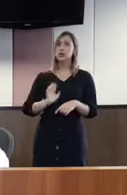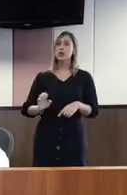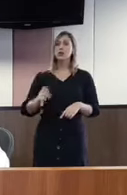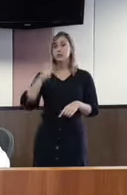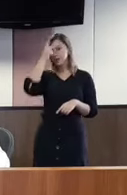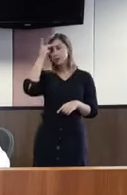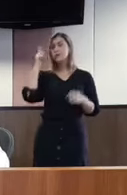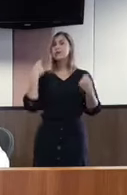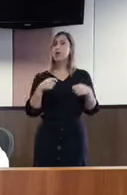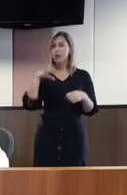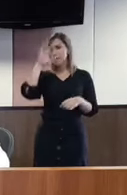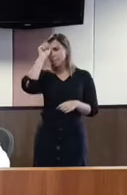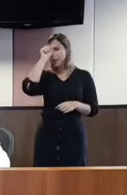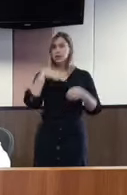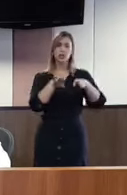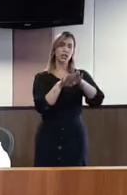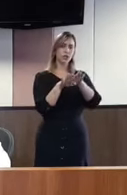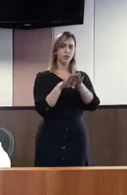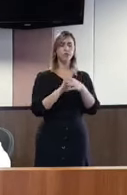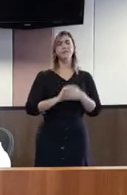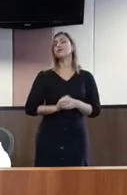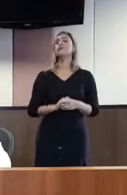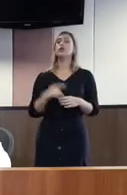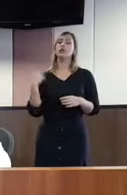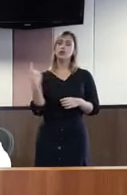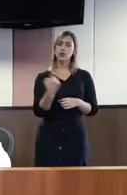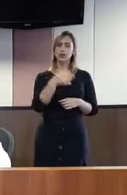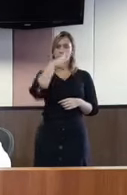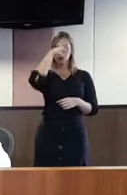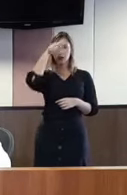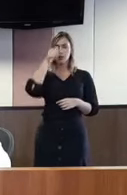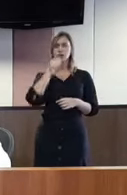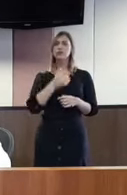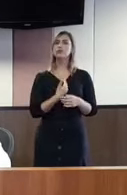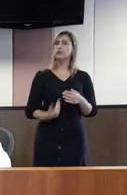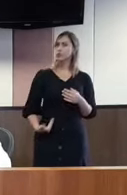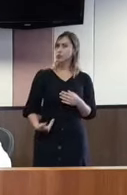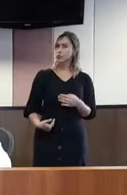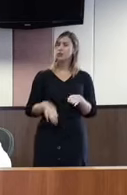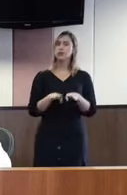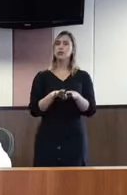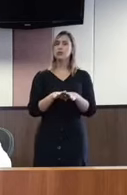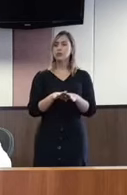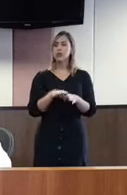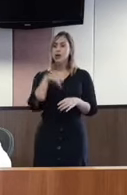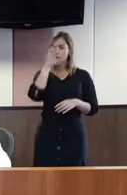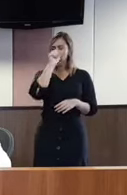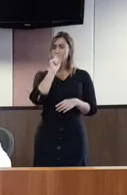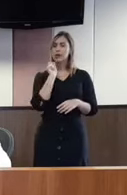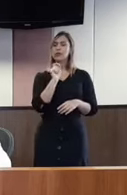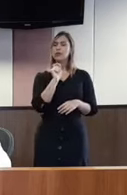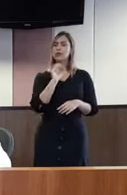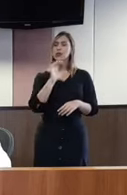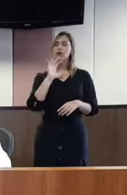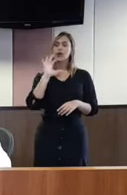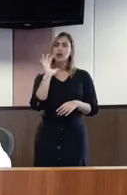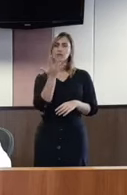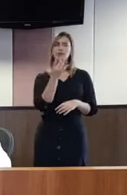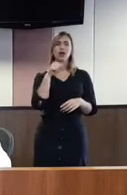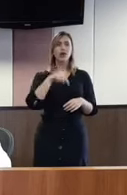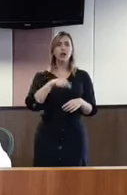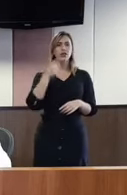aprendam isso. E no estado de Mato Grosso, nós vamos sair com uma grande lição de que a nossa capacidade, que eu acredito muito, de